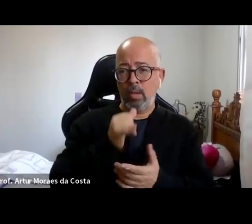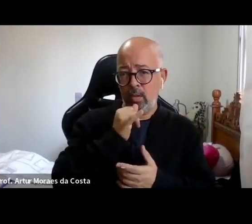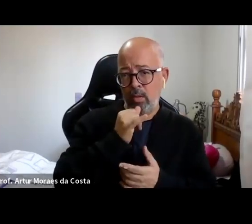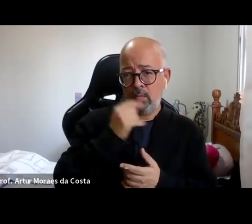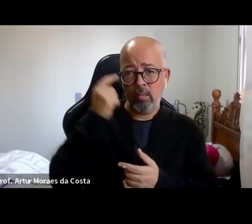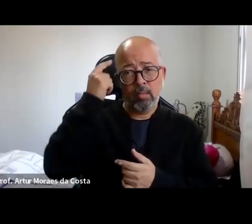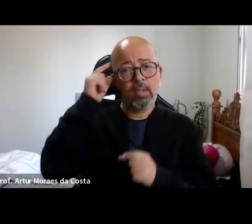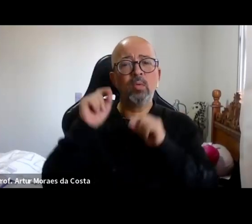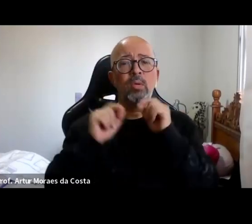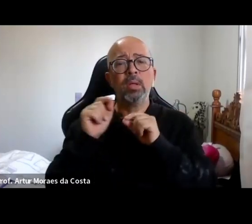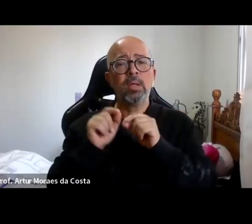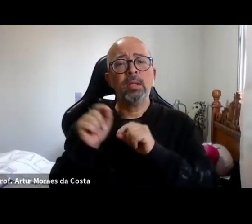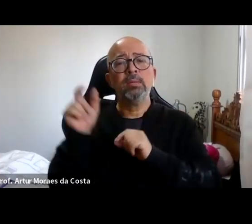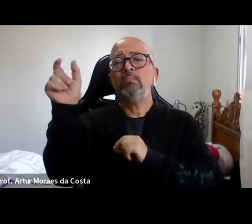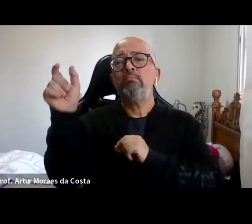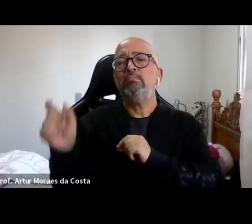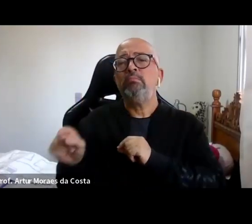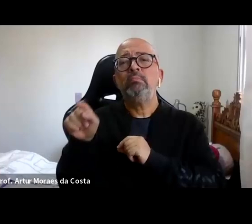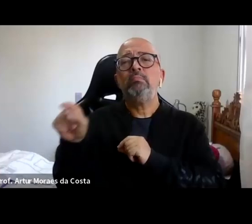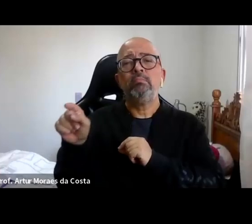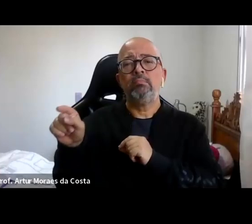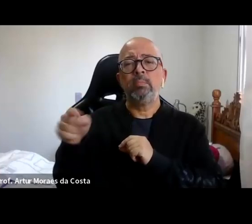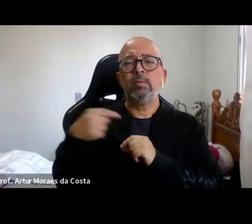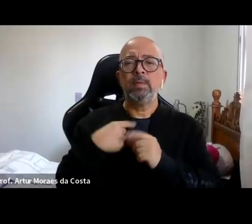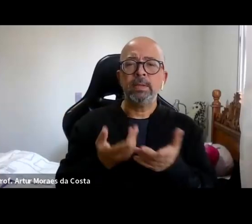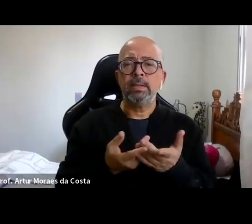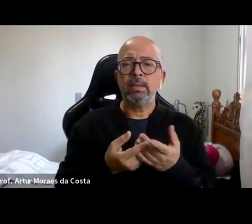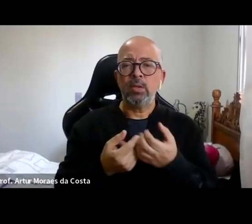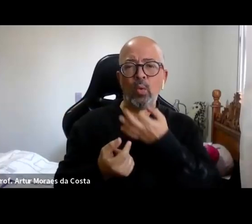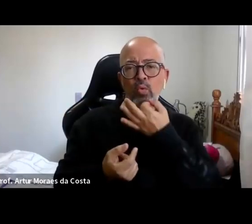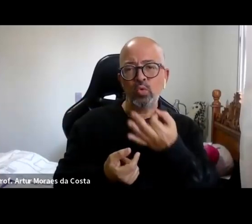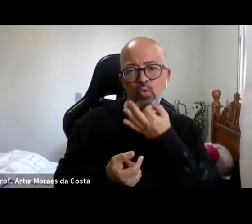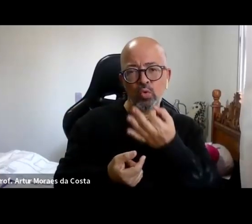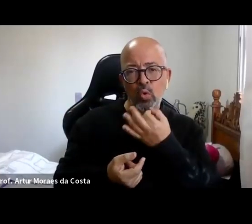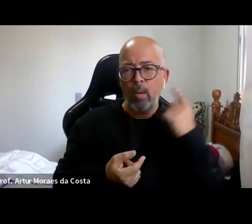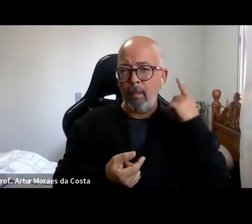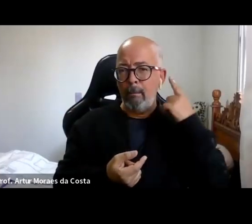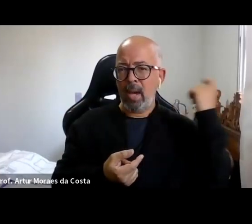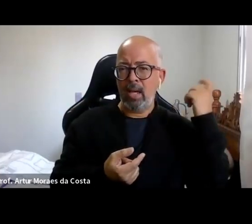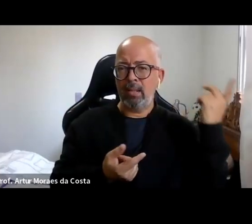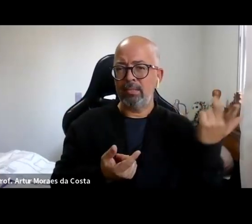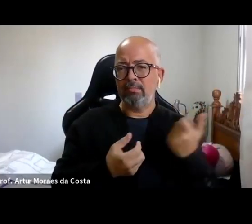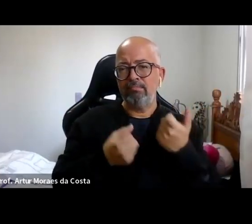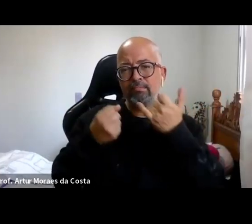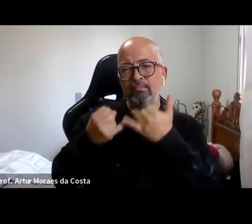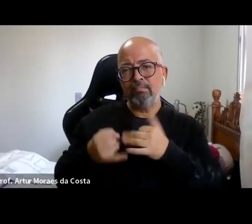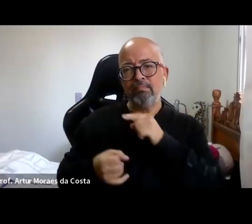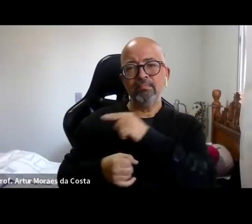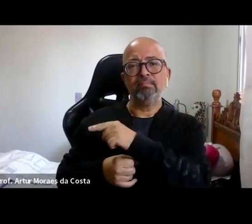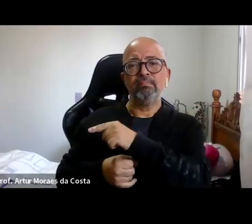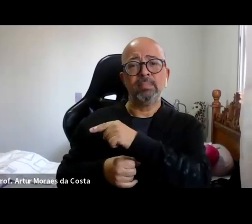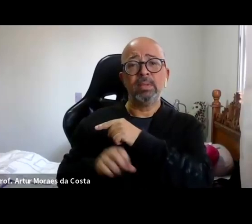que nunca Ha oído voy a hacerlo muy diferente para alguien que tiene un resto auditivo todavía que le permite